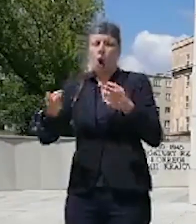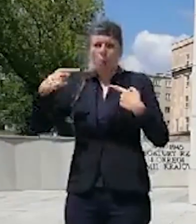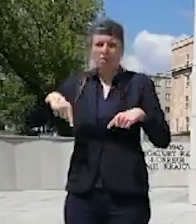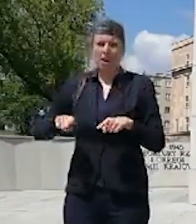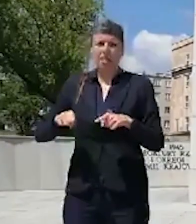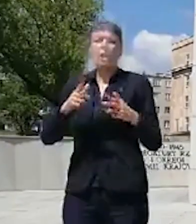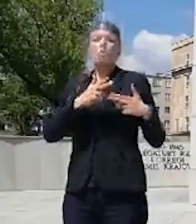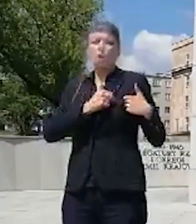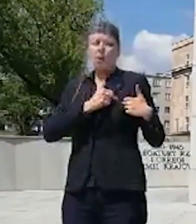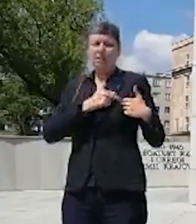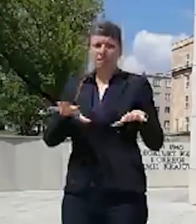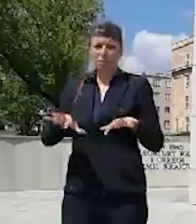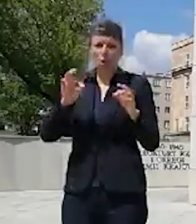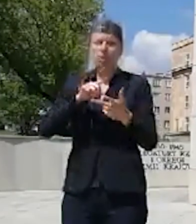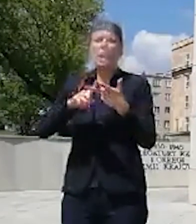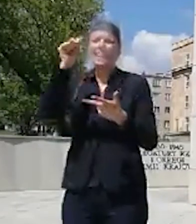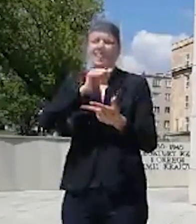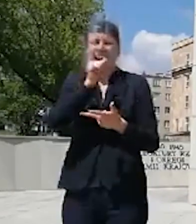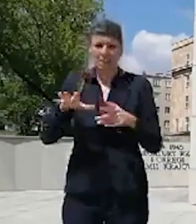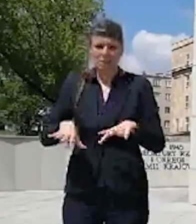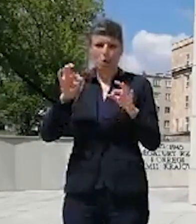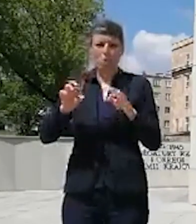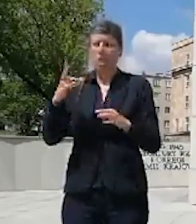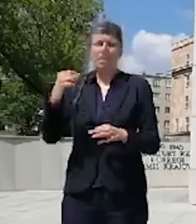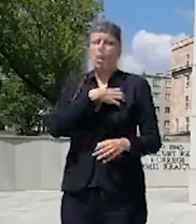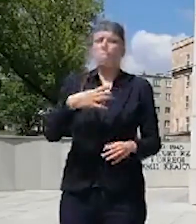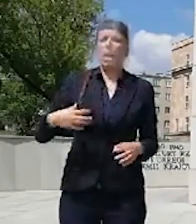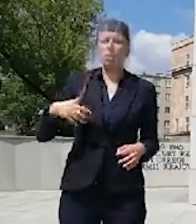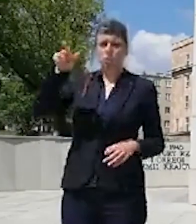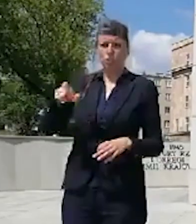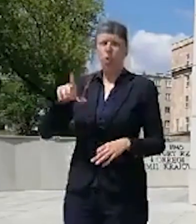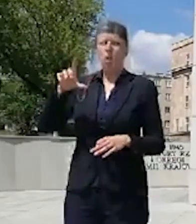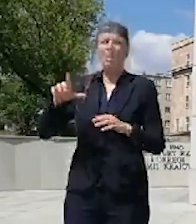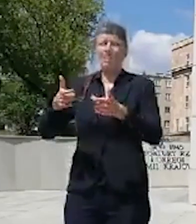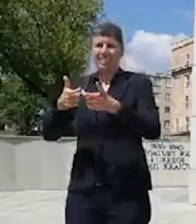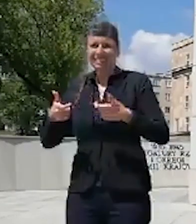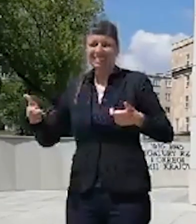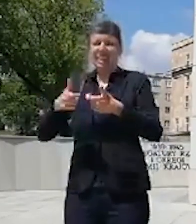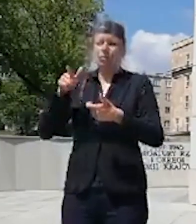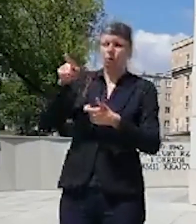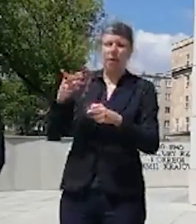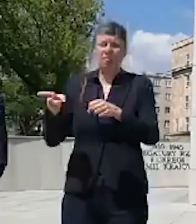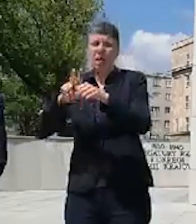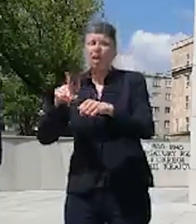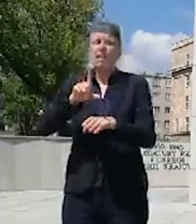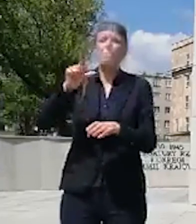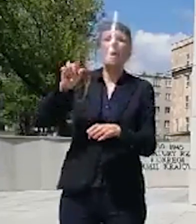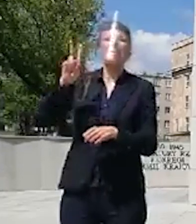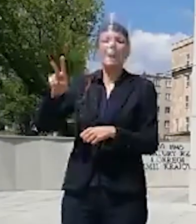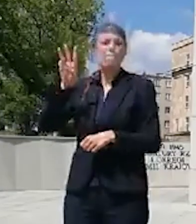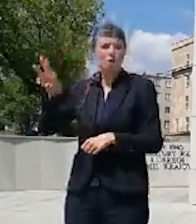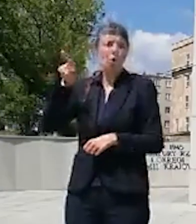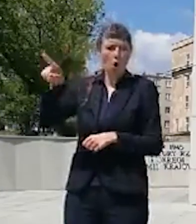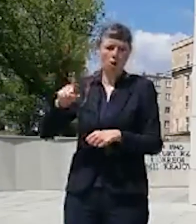że te wybory będą tajne, że nie marszałek Sejmu będzie suwała terminami, tylko PKW będzie je wprost ustalała. Elementarne zasady